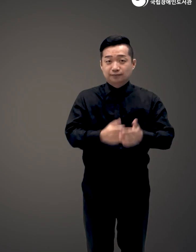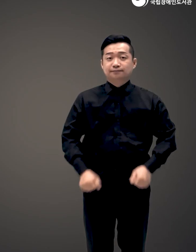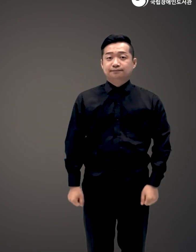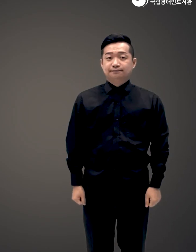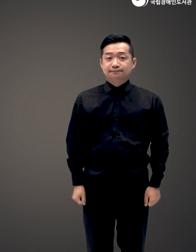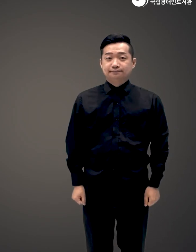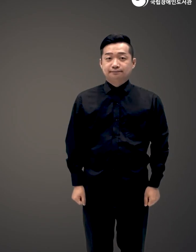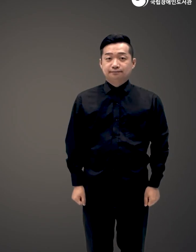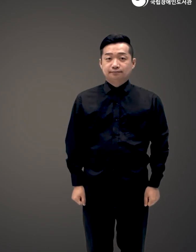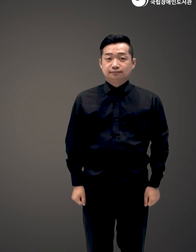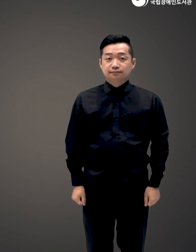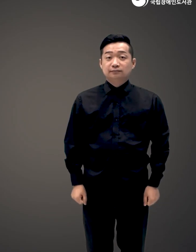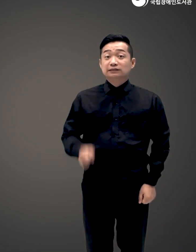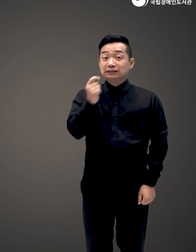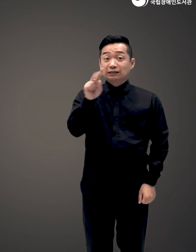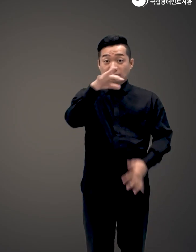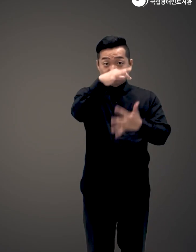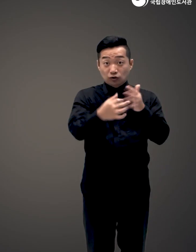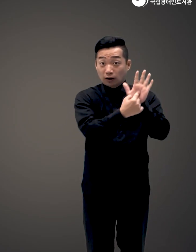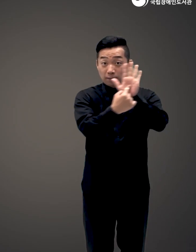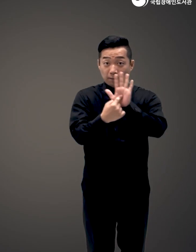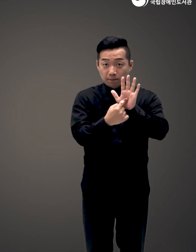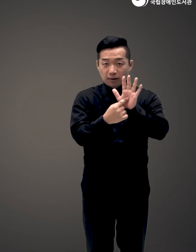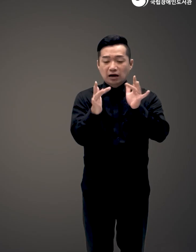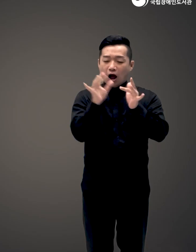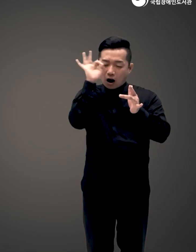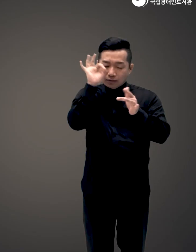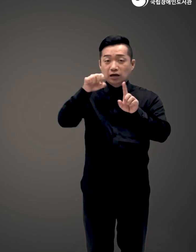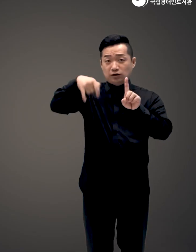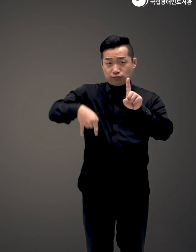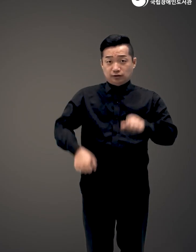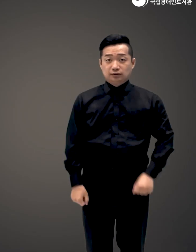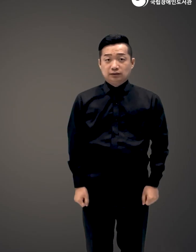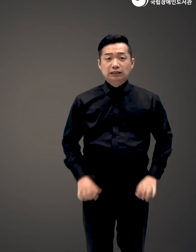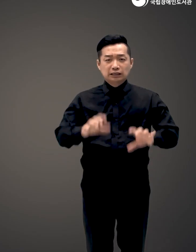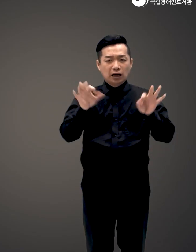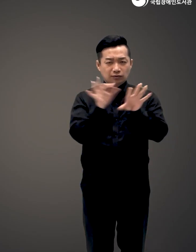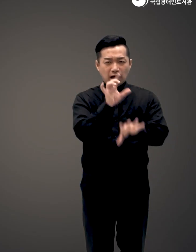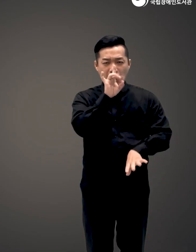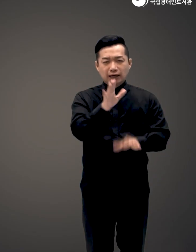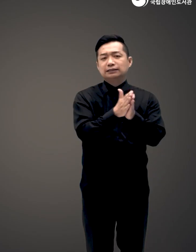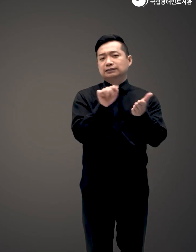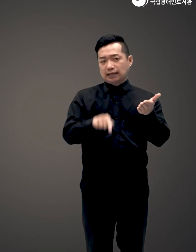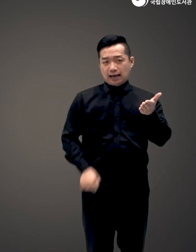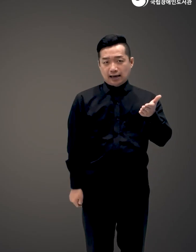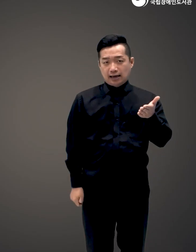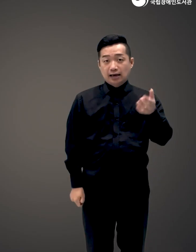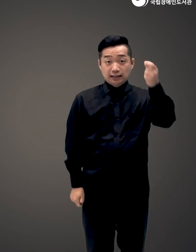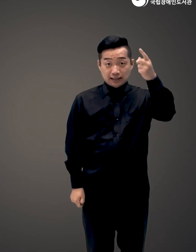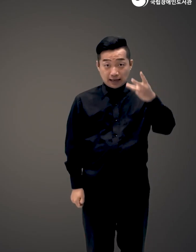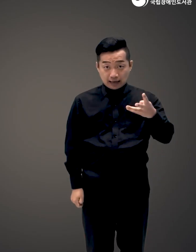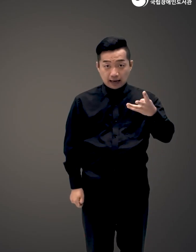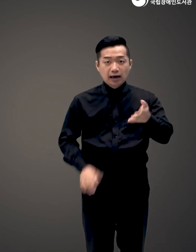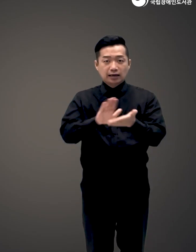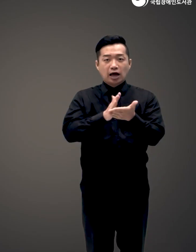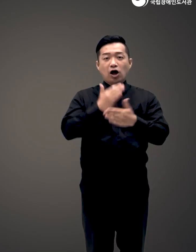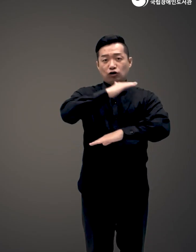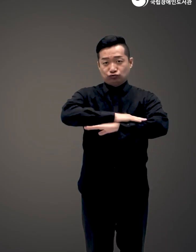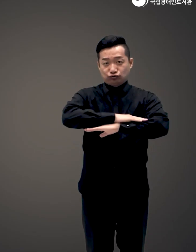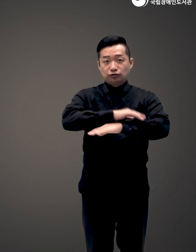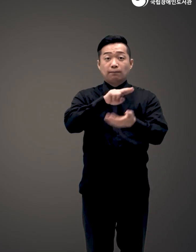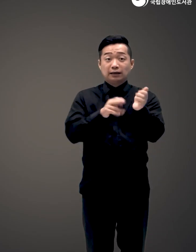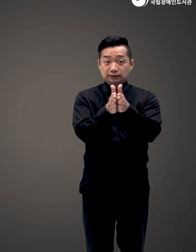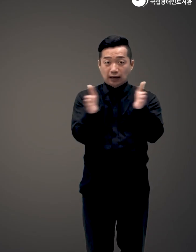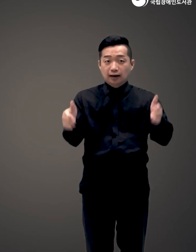게 첫 번째인 것 같아요. 알쓸신잡 화제의 책으로 실검 1위. 세상에서 사라져서는 안 될 책. 전 4권